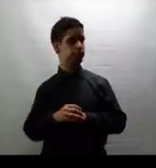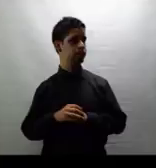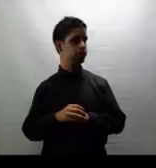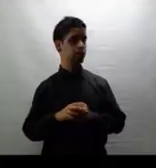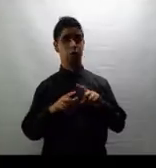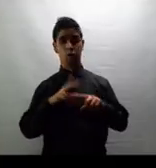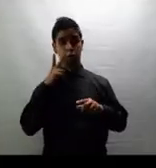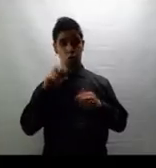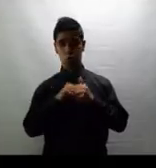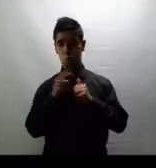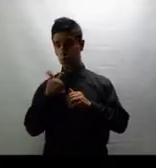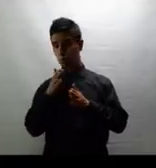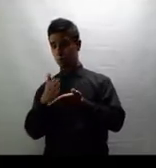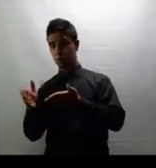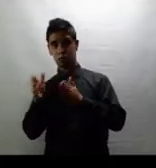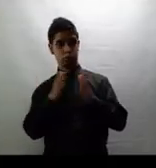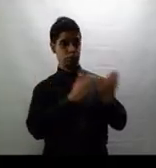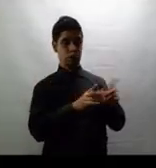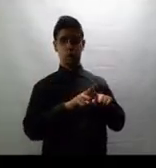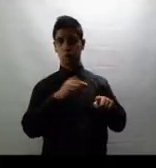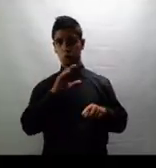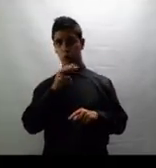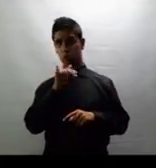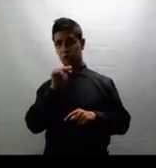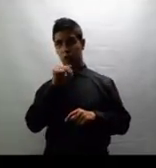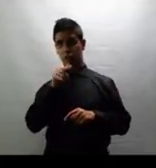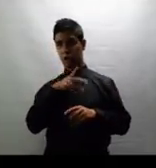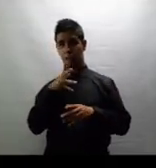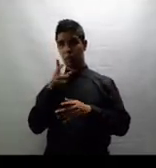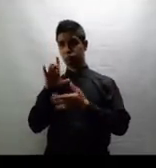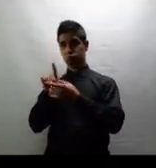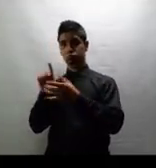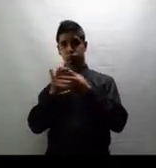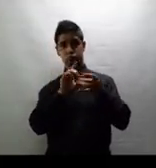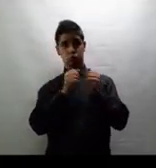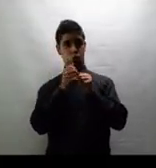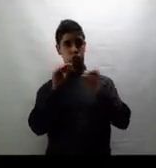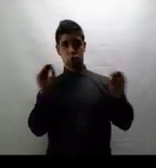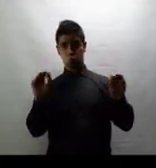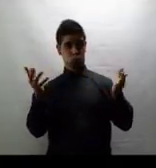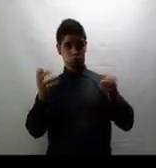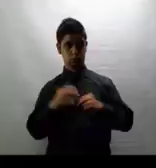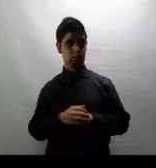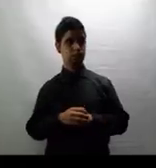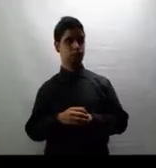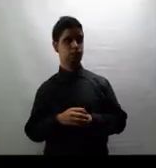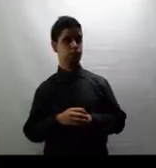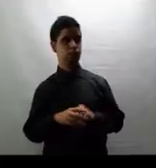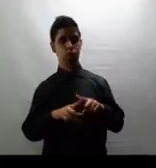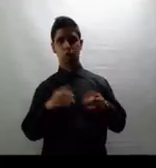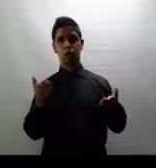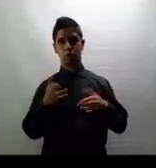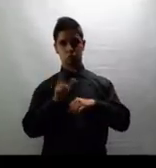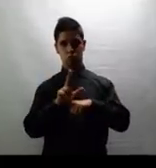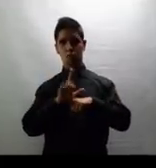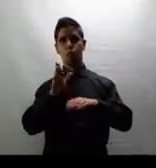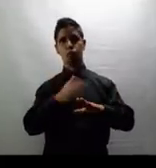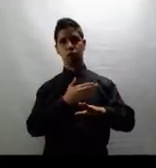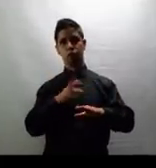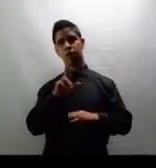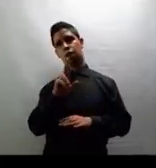estrategias y gratuita ya no tuvo que ver nada con uno de los dos que han utilizado la ocasión de ricky martin